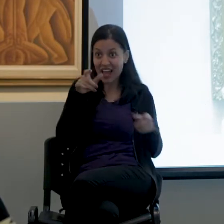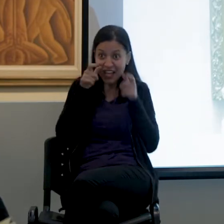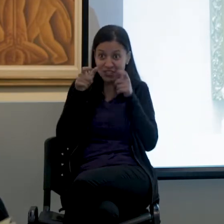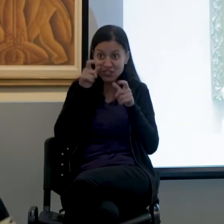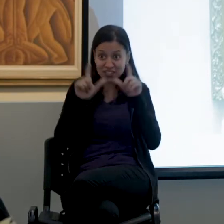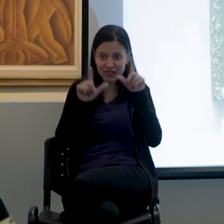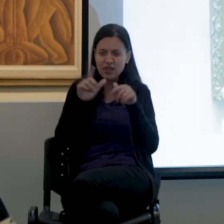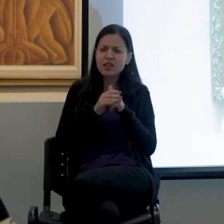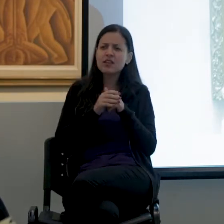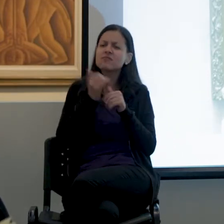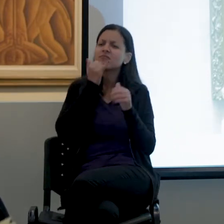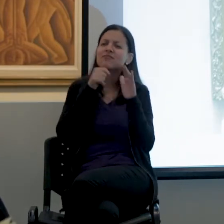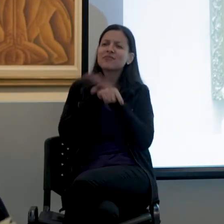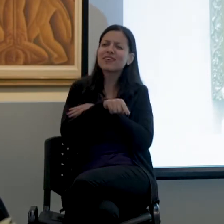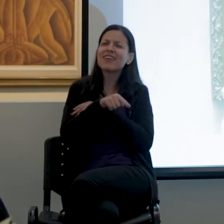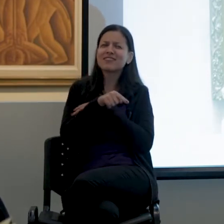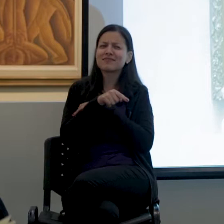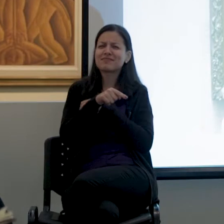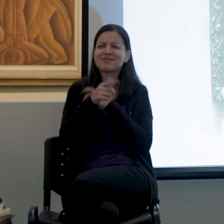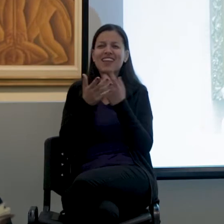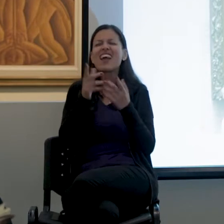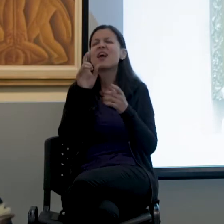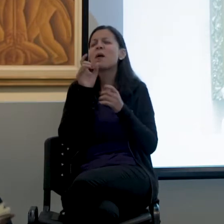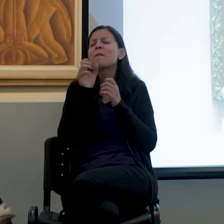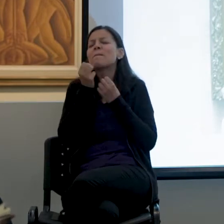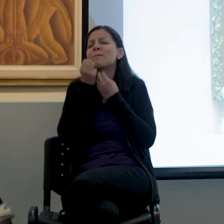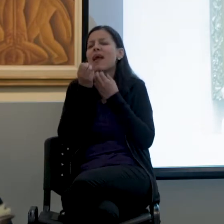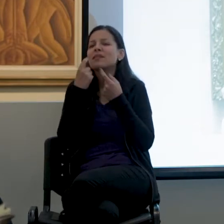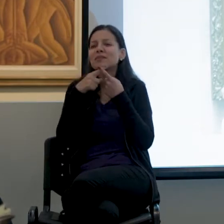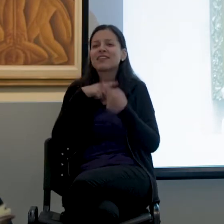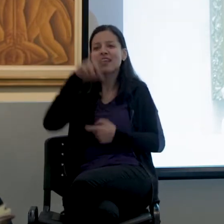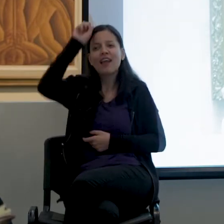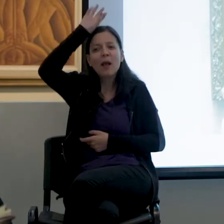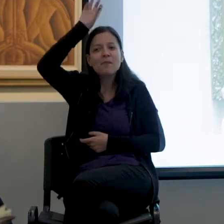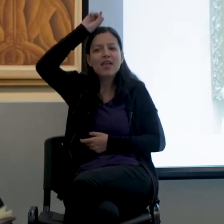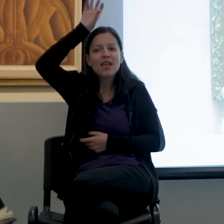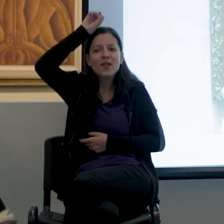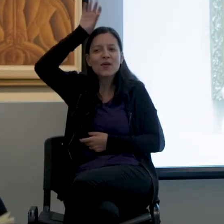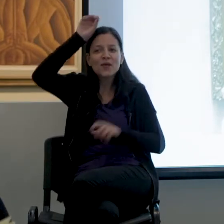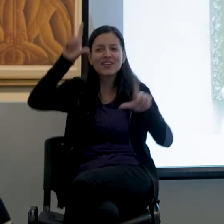Não, mas por que tem isso aí? É uma gracinha, é uma piada, o cabelinho do Beto.